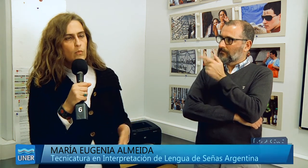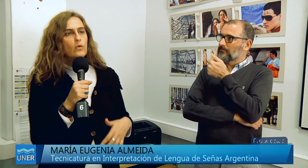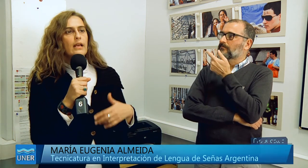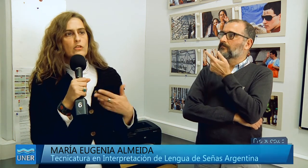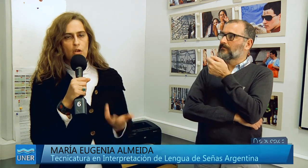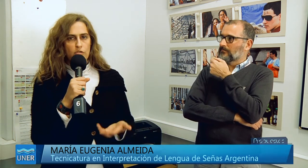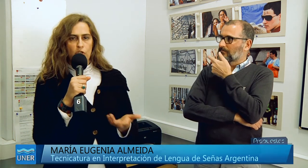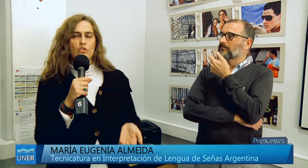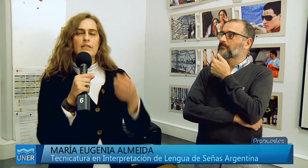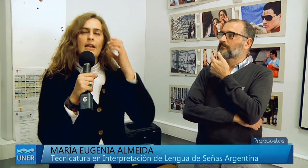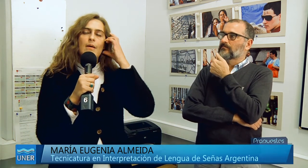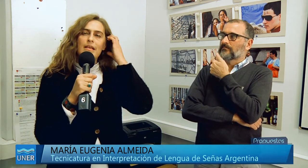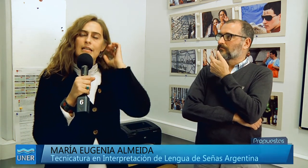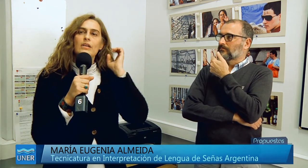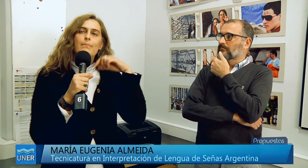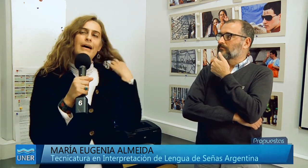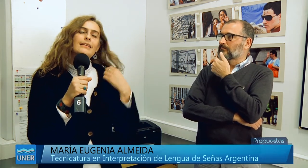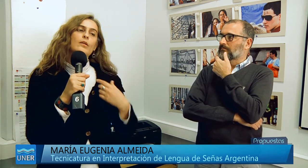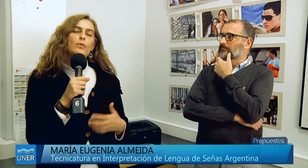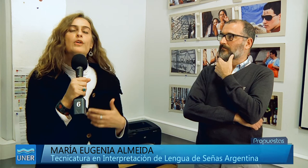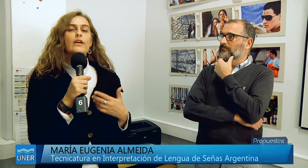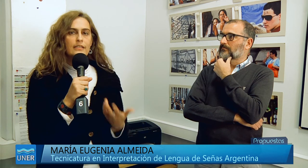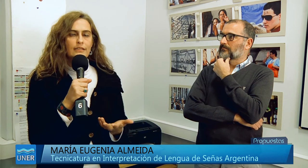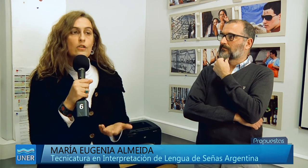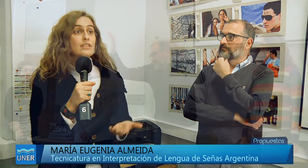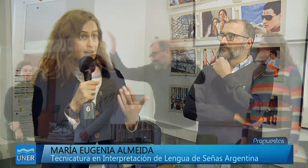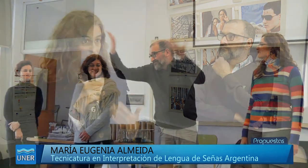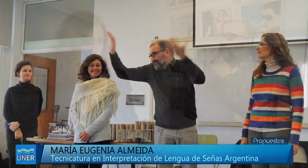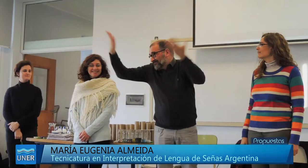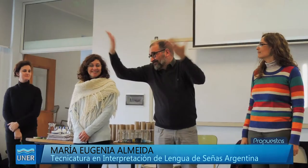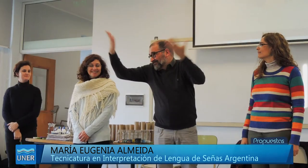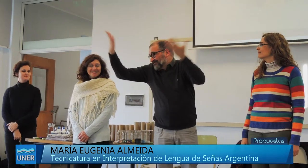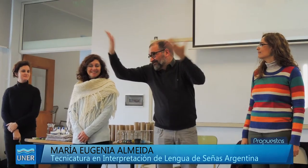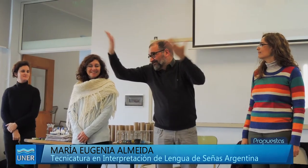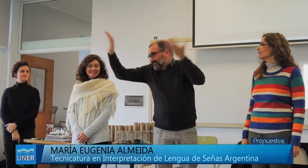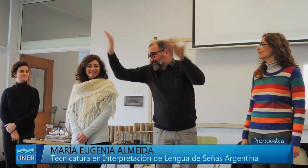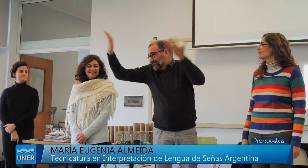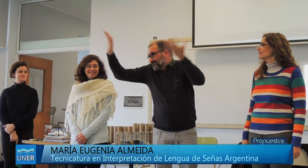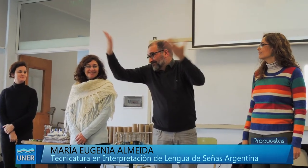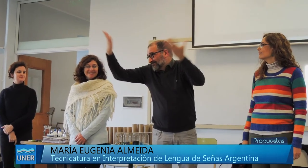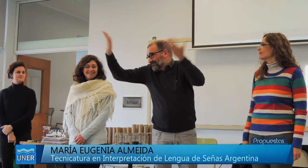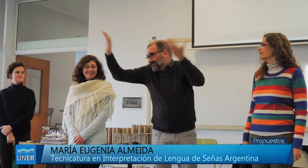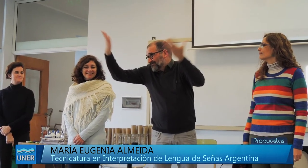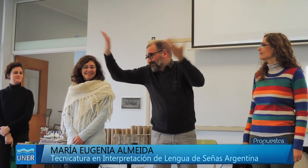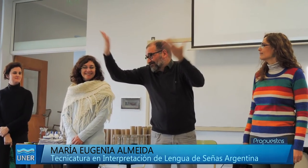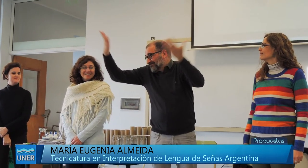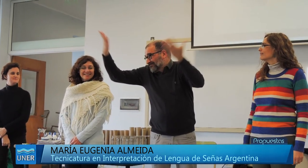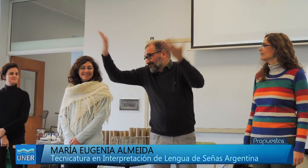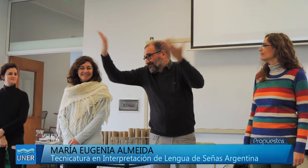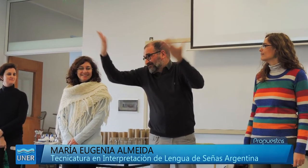comunes, en las asociaciones, pensando en que parte del público destinatario serán niños. Pero también, y esta es la apuesta más grande, queremos